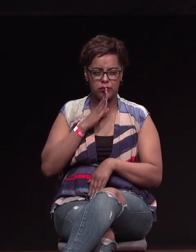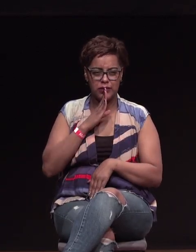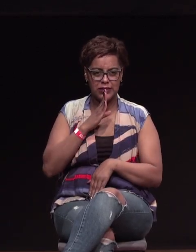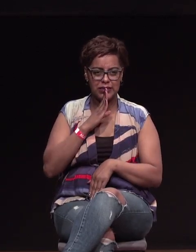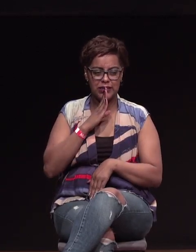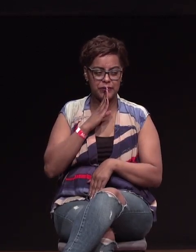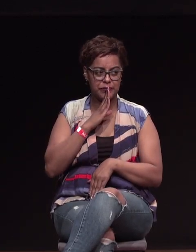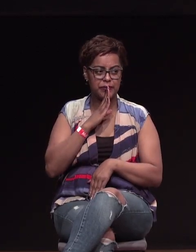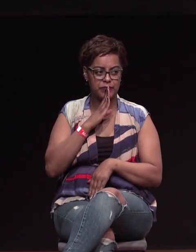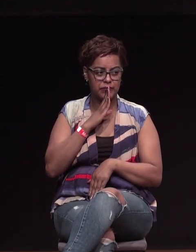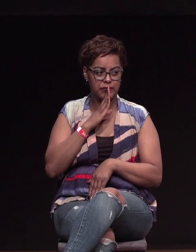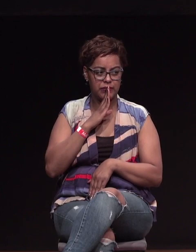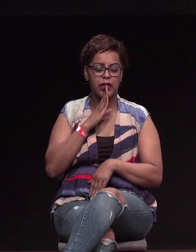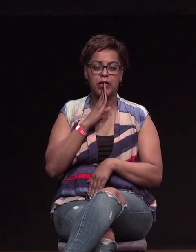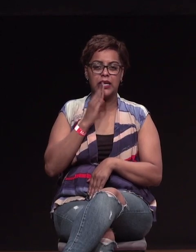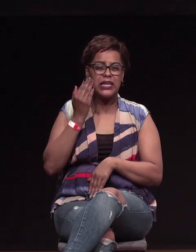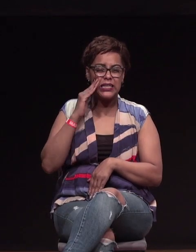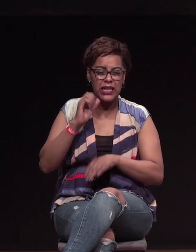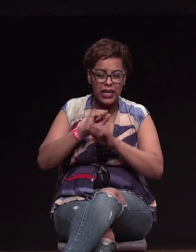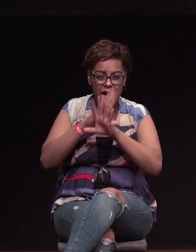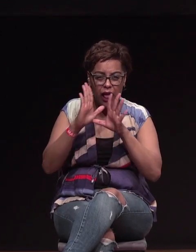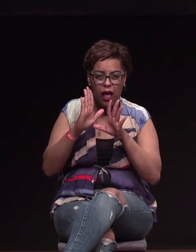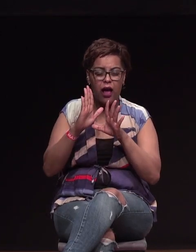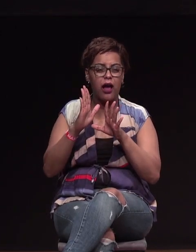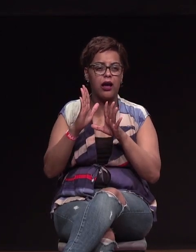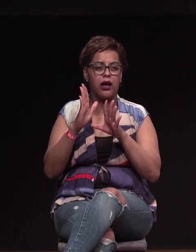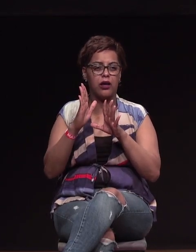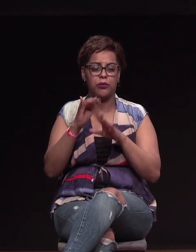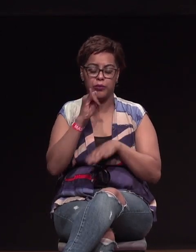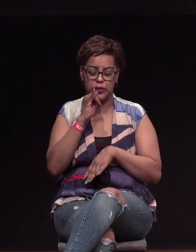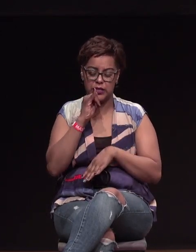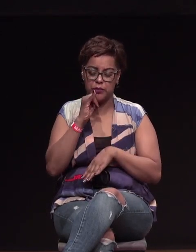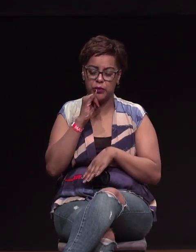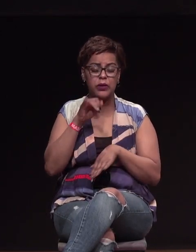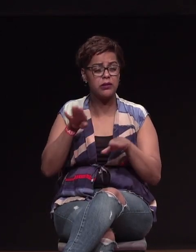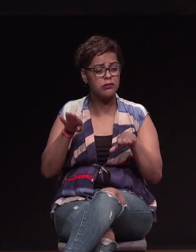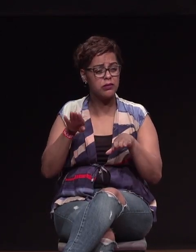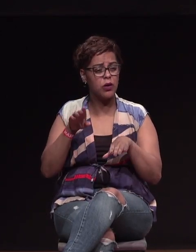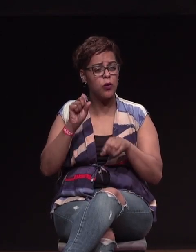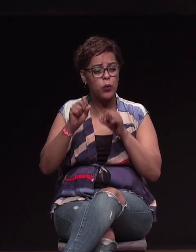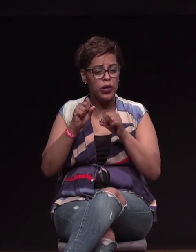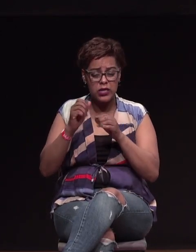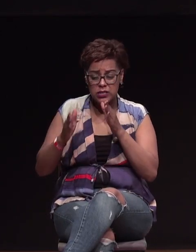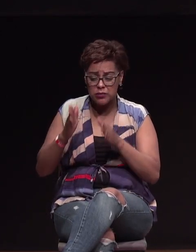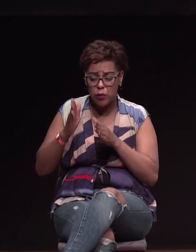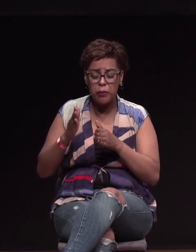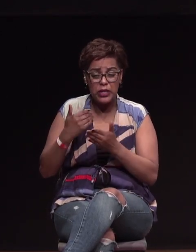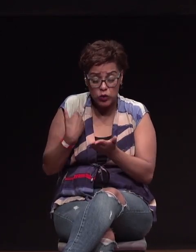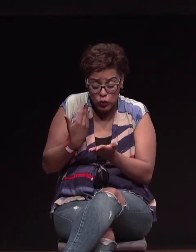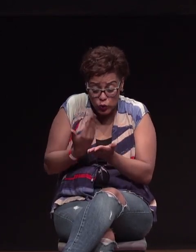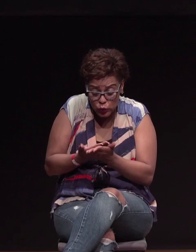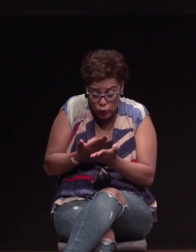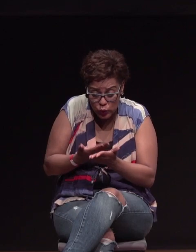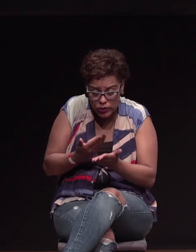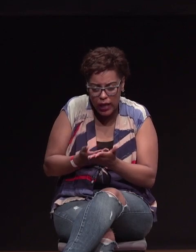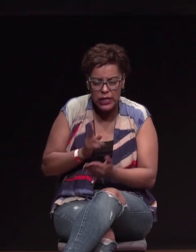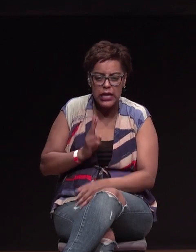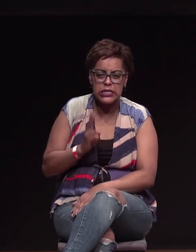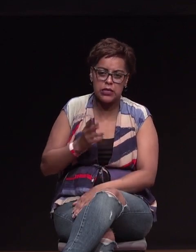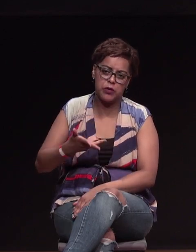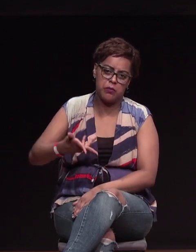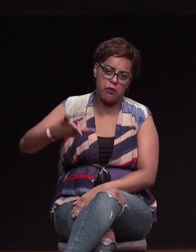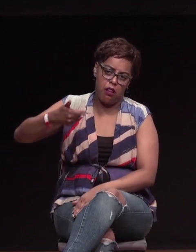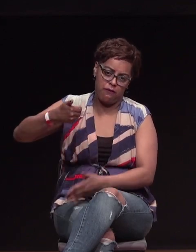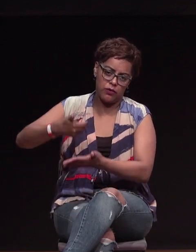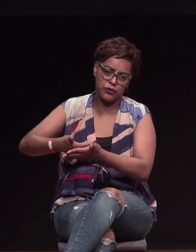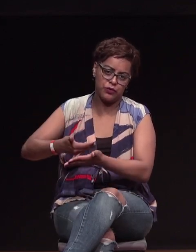para enfrentar toda essa situação que está no país, bem como também estudar, que é sempre maravilhoso. Obrigado.